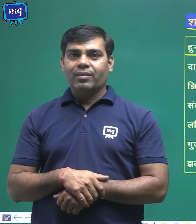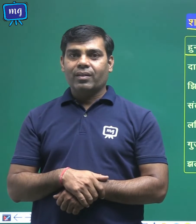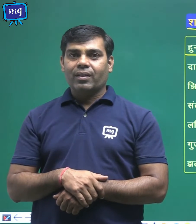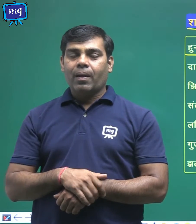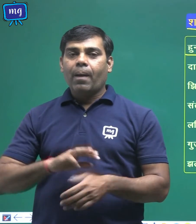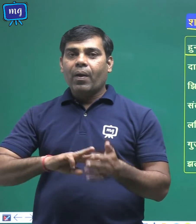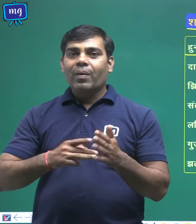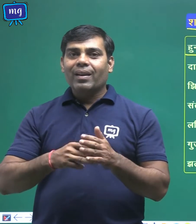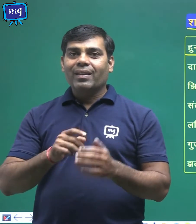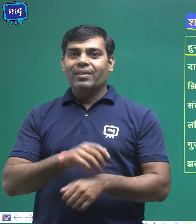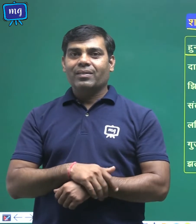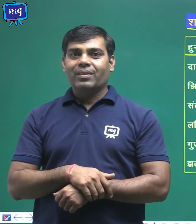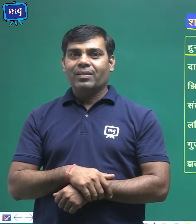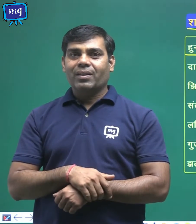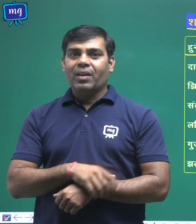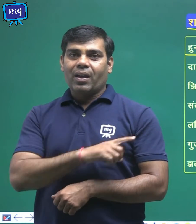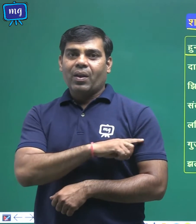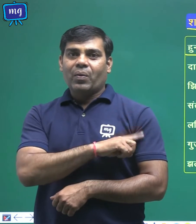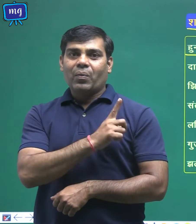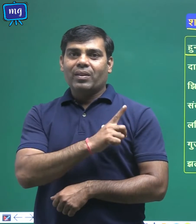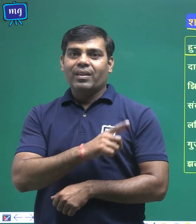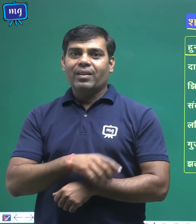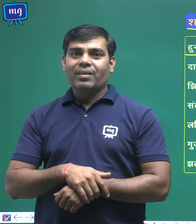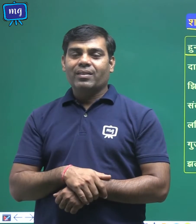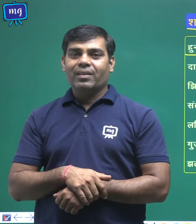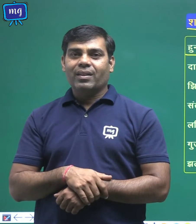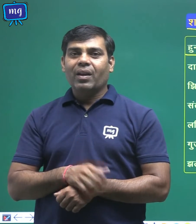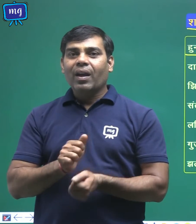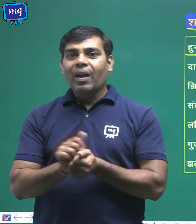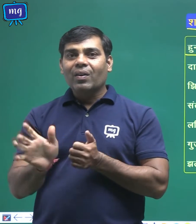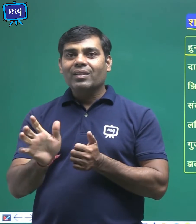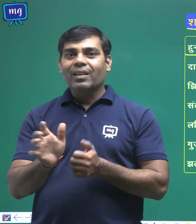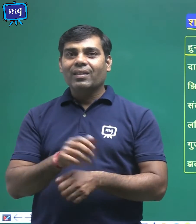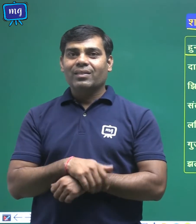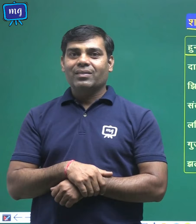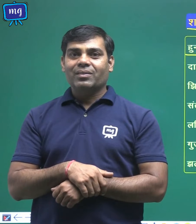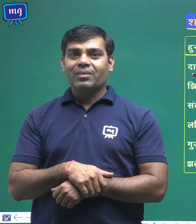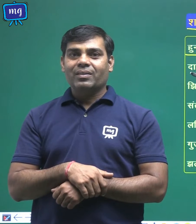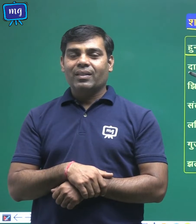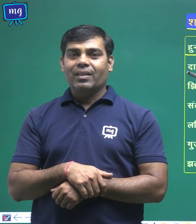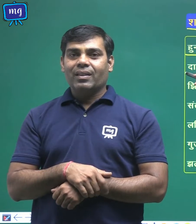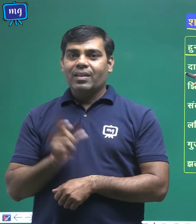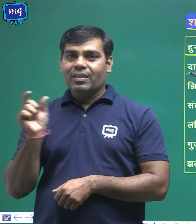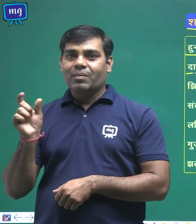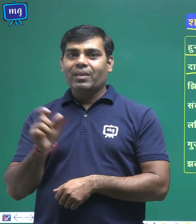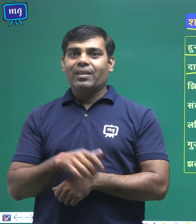अर्थ है योग्यता, कौशल। शब्द